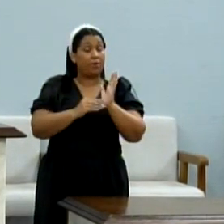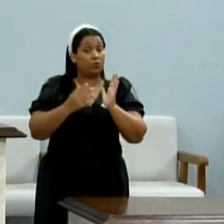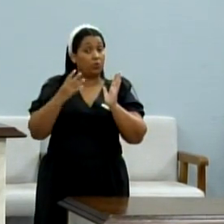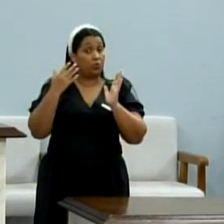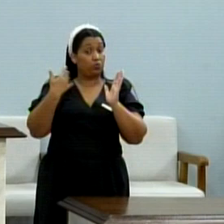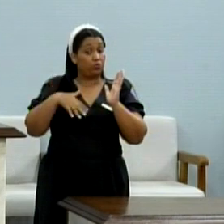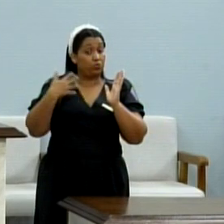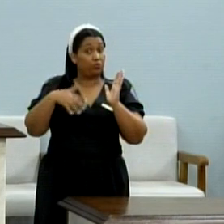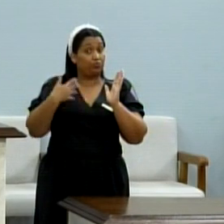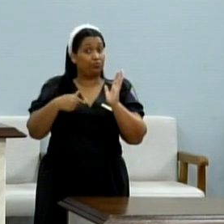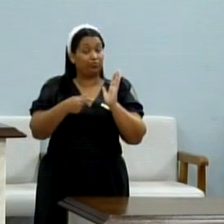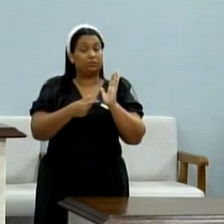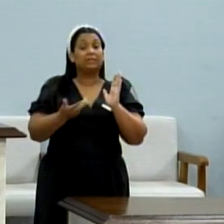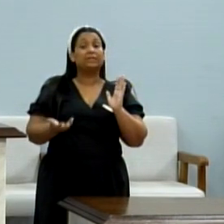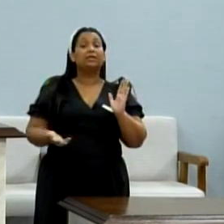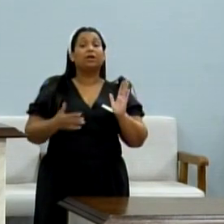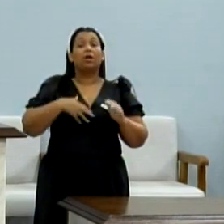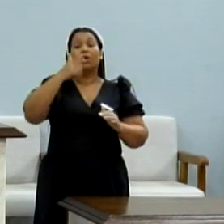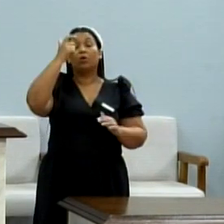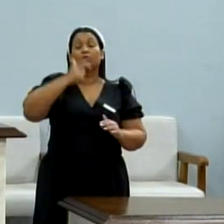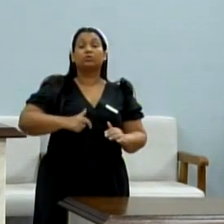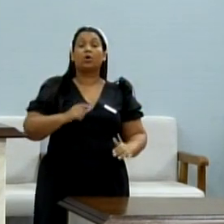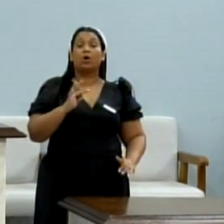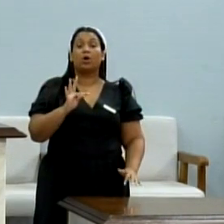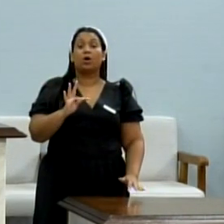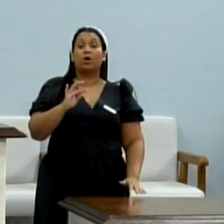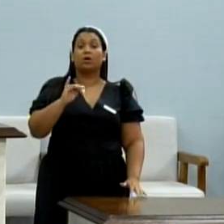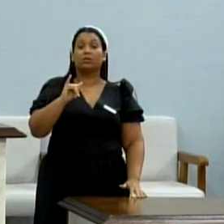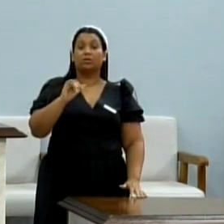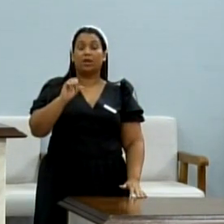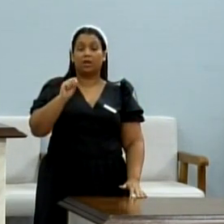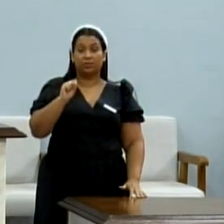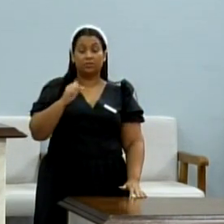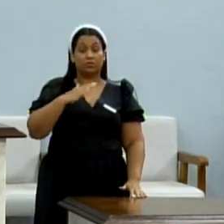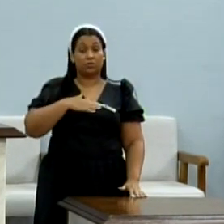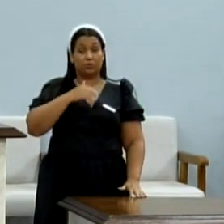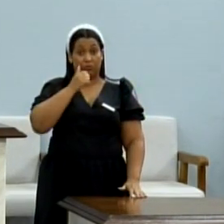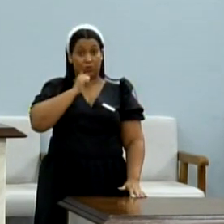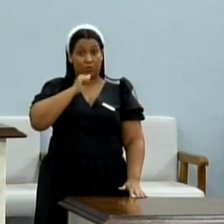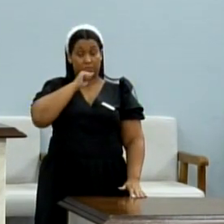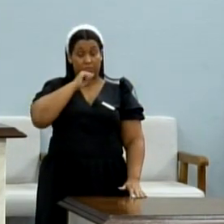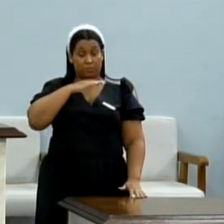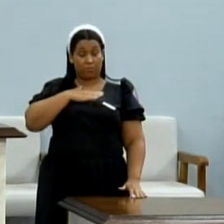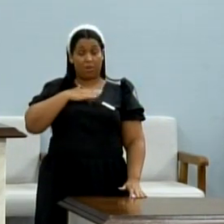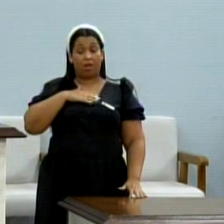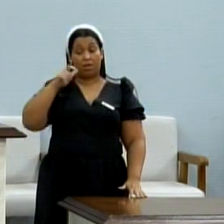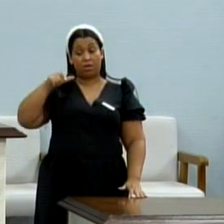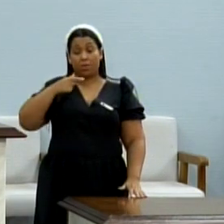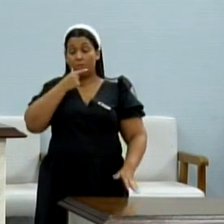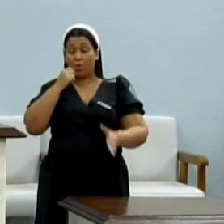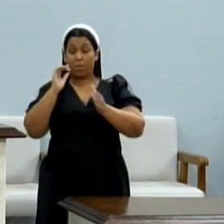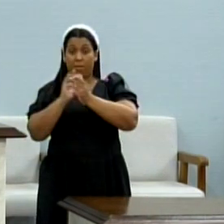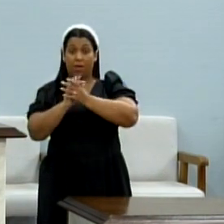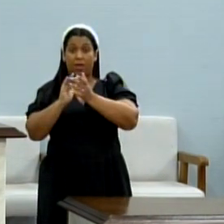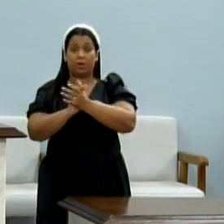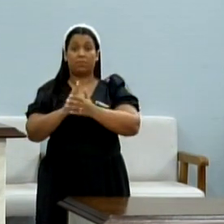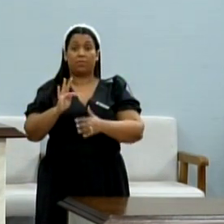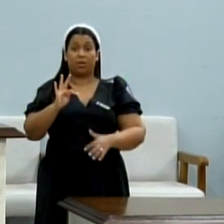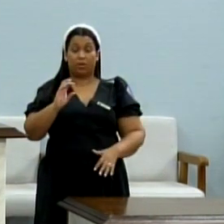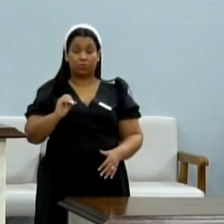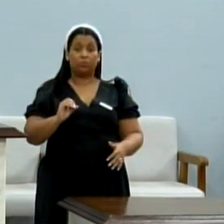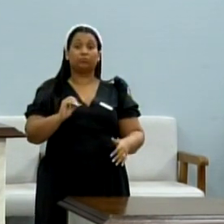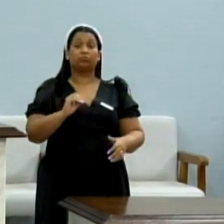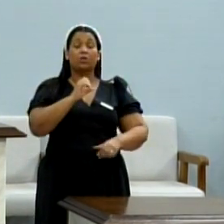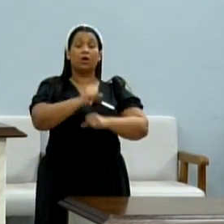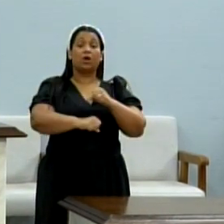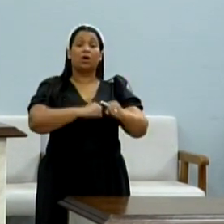complexa. Eu sou a Thaís, eu sou mãe, esse é meu esposo, Beto. Em 2016, eu